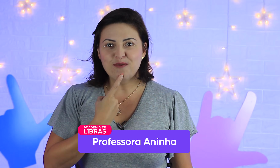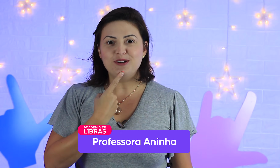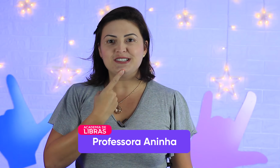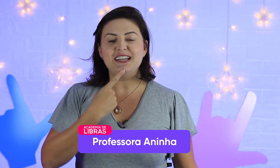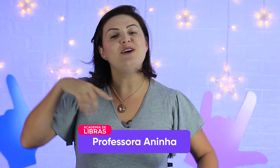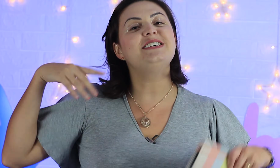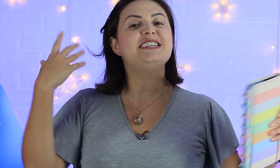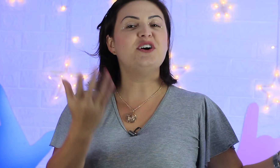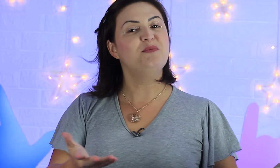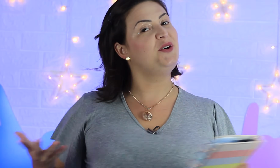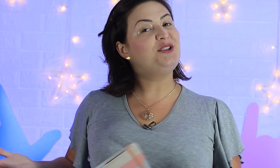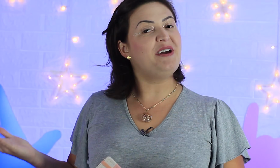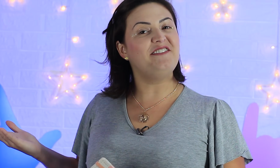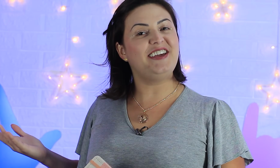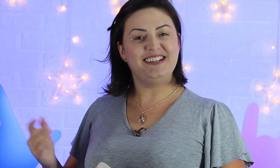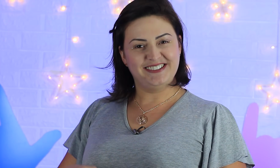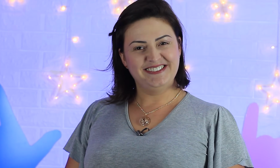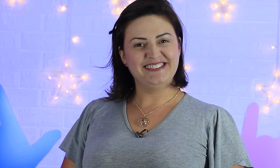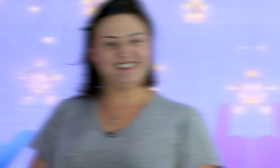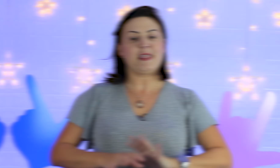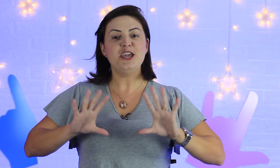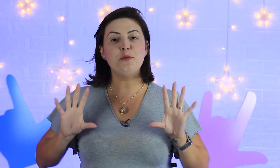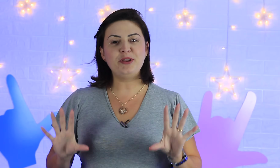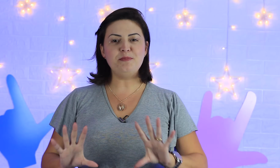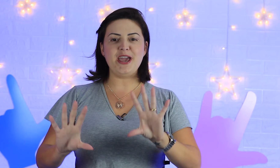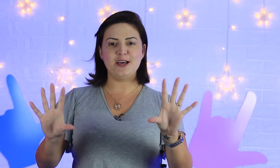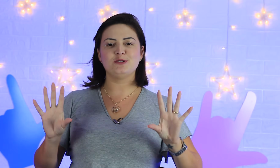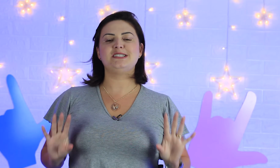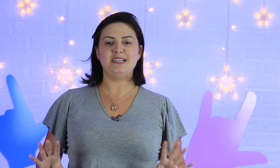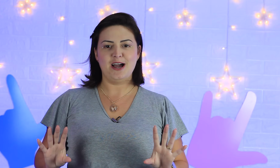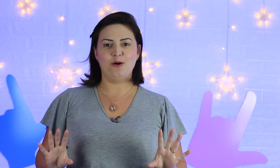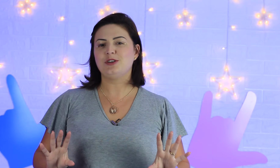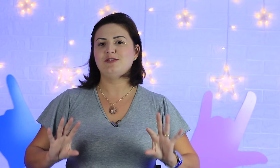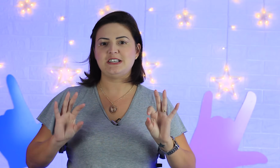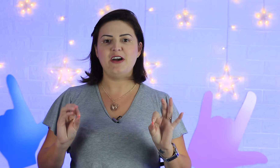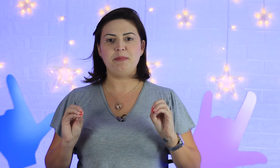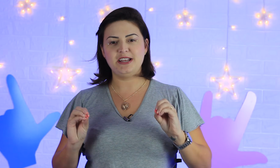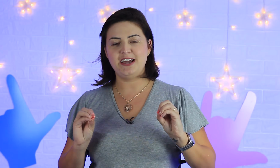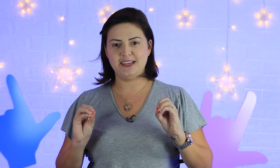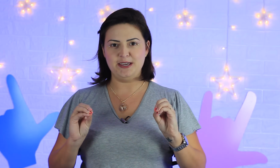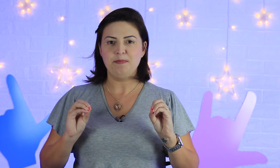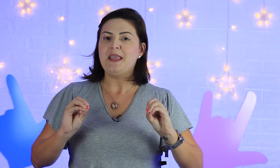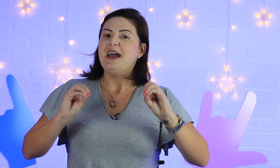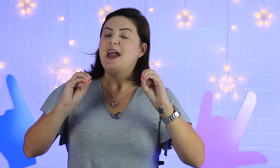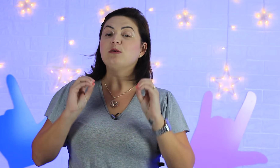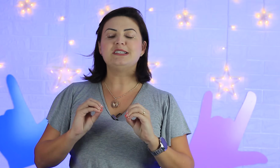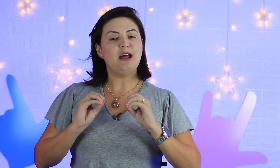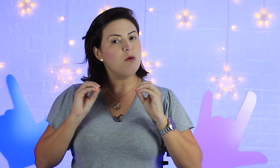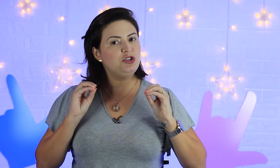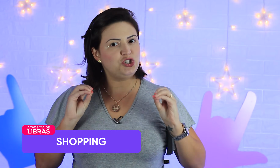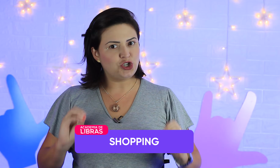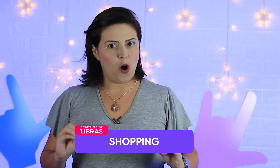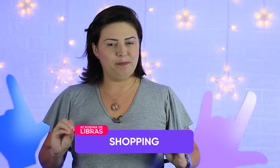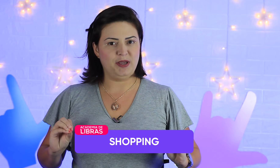o meu sinal e seja muito bem-vindo! E o primeiro sinal que você vai aprender aqui é o sinal de shopping.